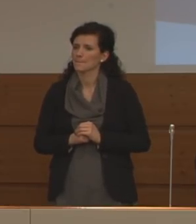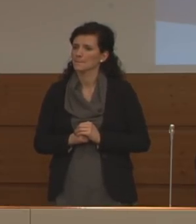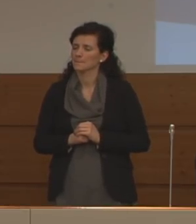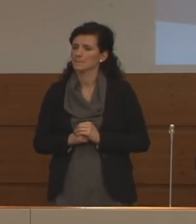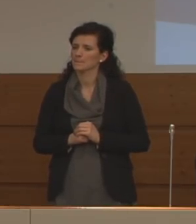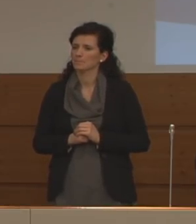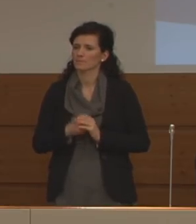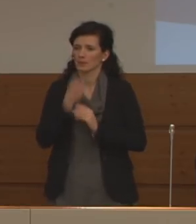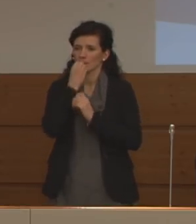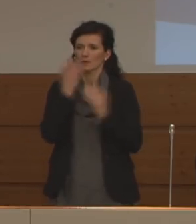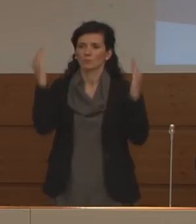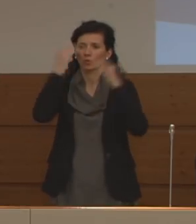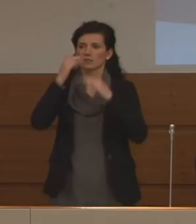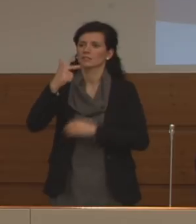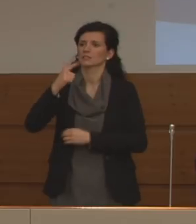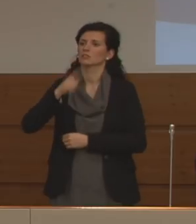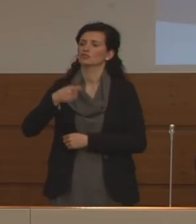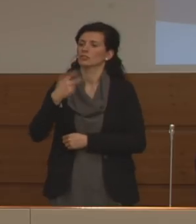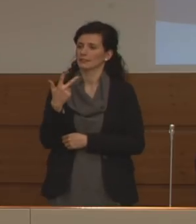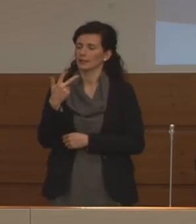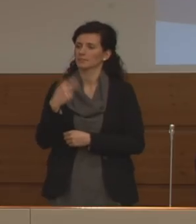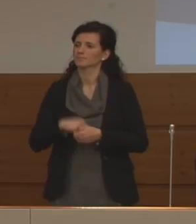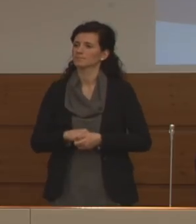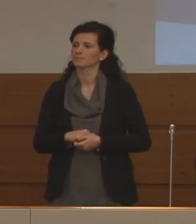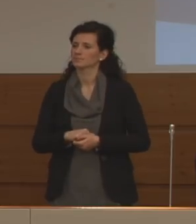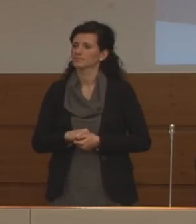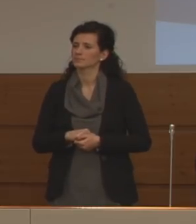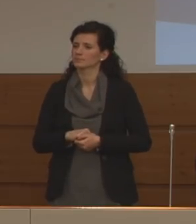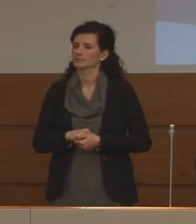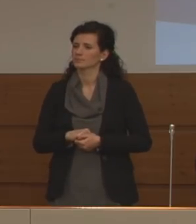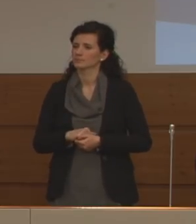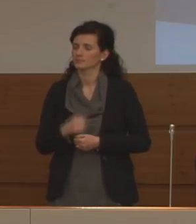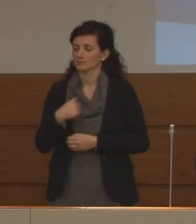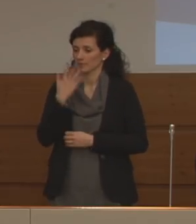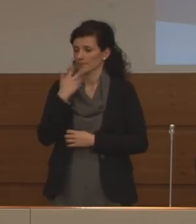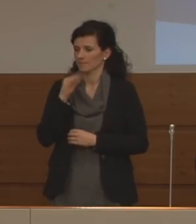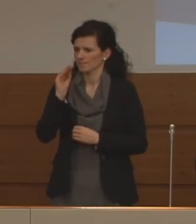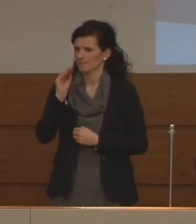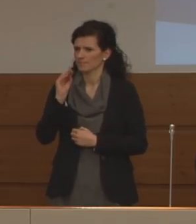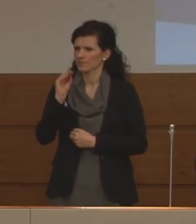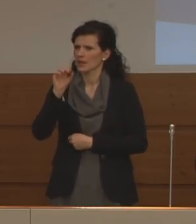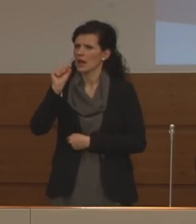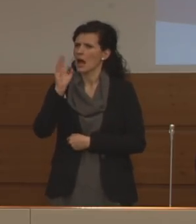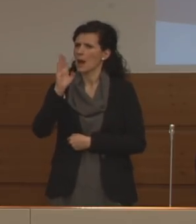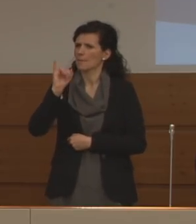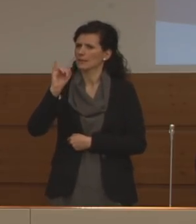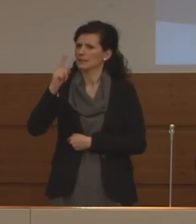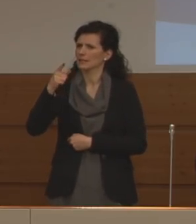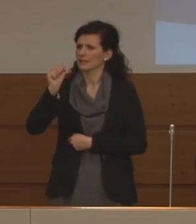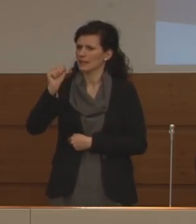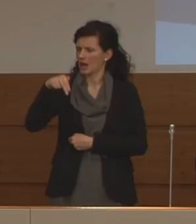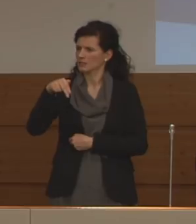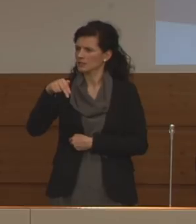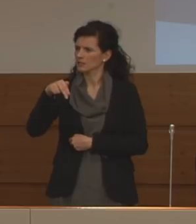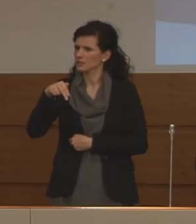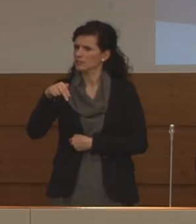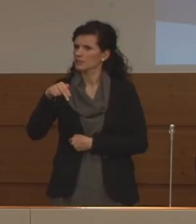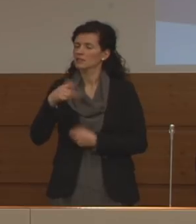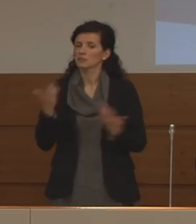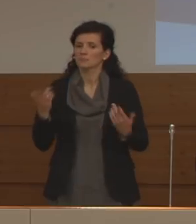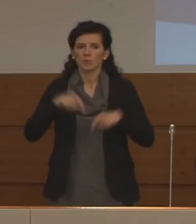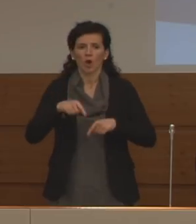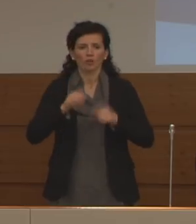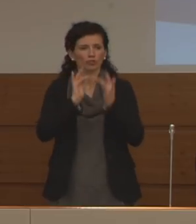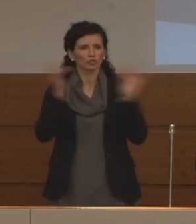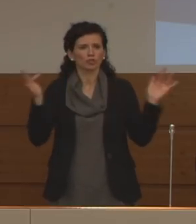buonasera cecconi del tg3 volevo fare una domanda su questo a began di cui praticamente i social